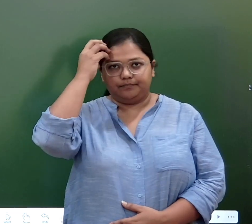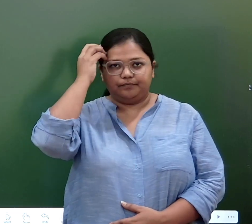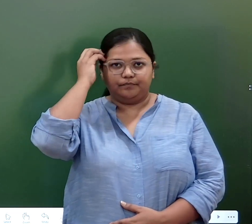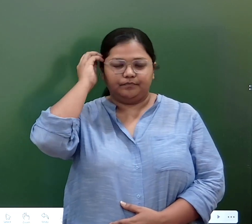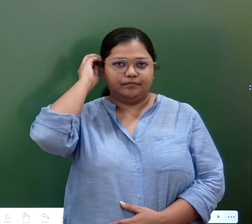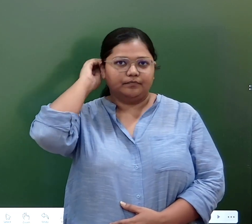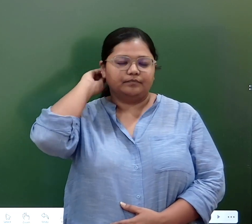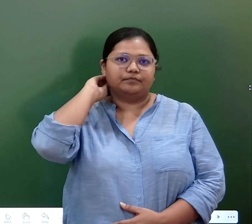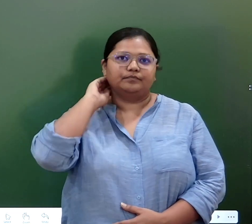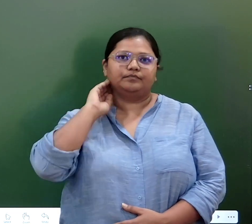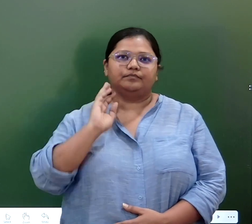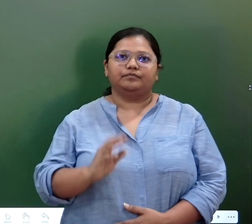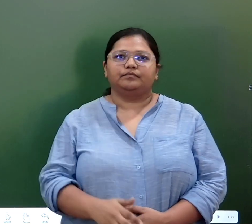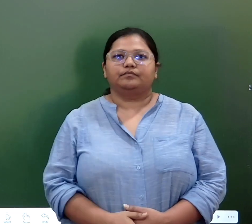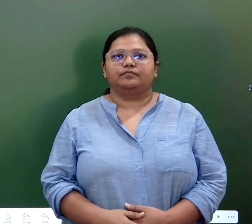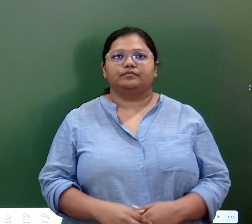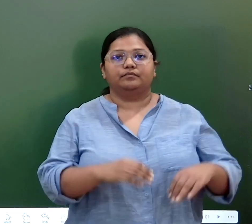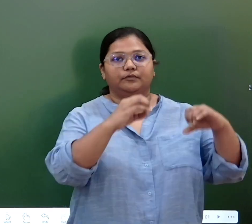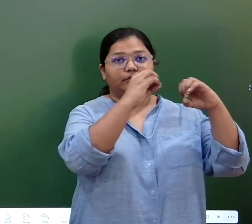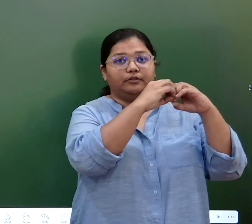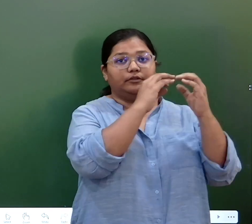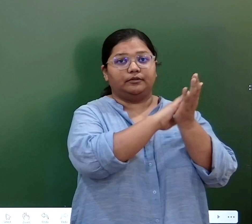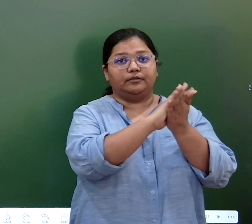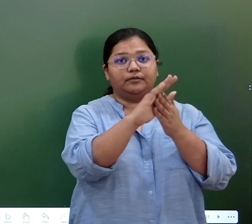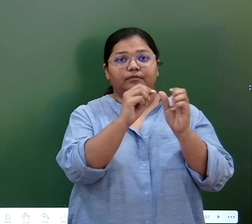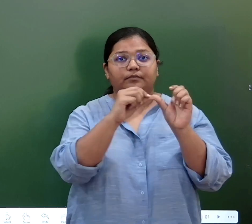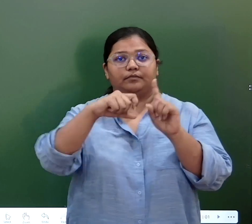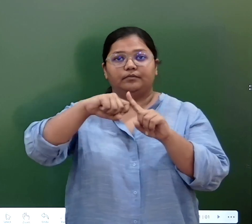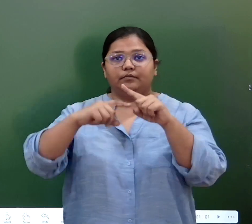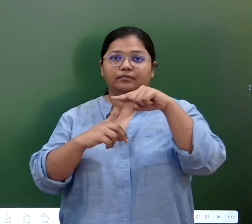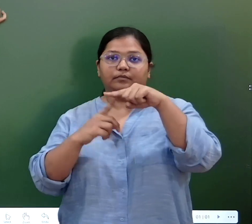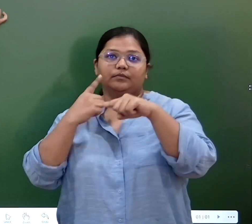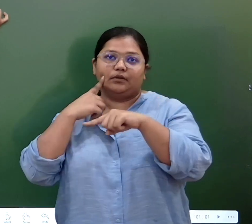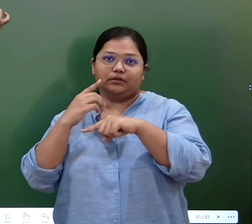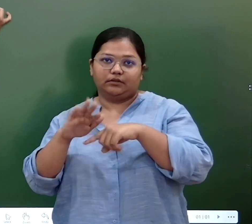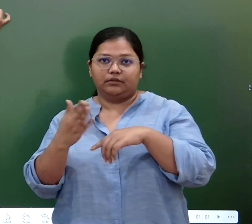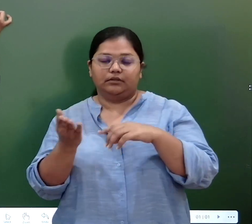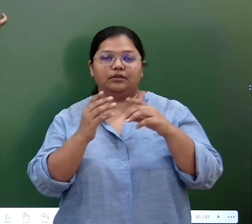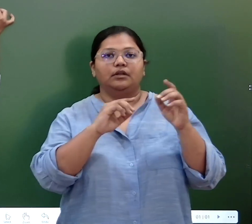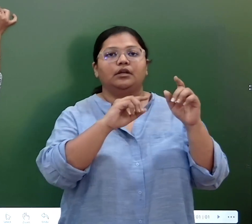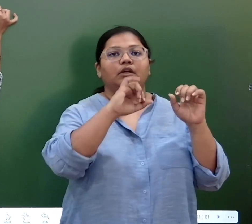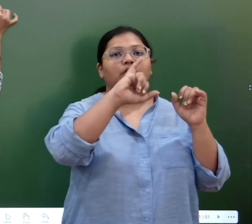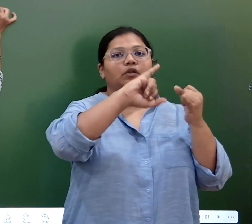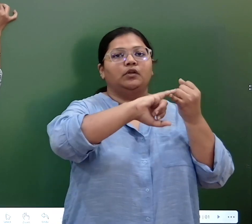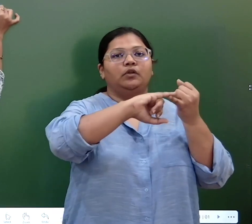5 डालो भक्ति एवं सूफी आंदोलन। भक्ति एवं